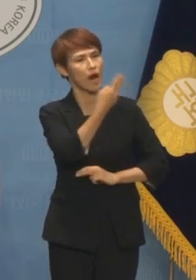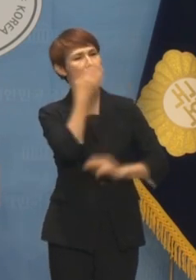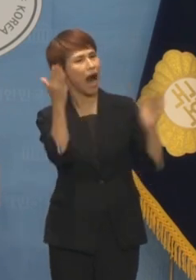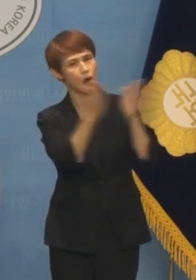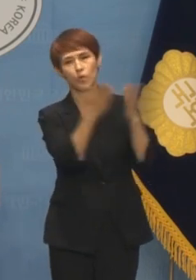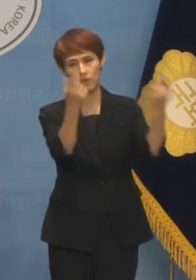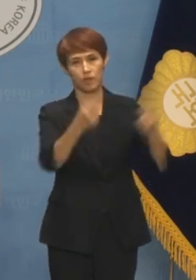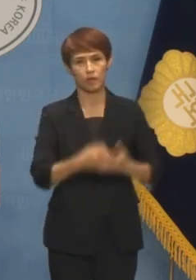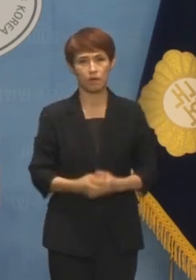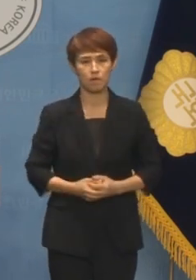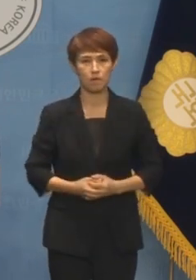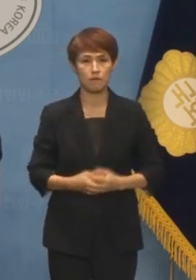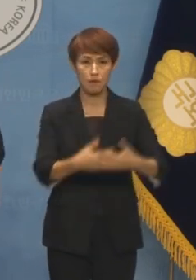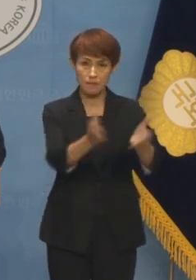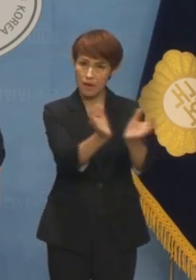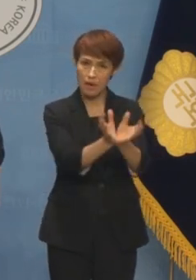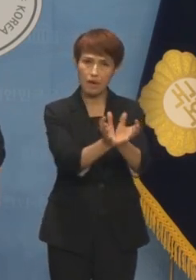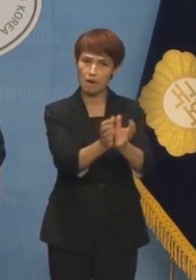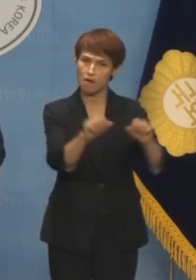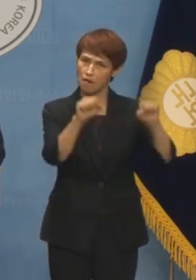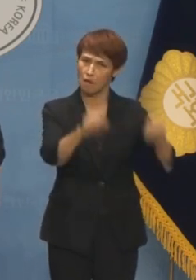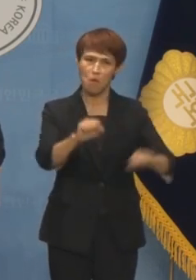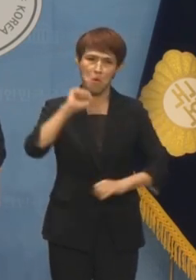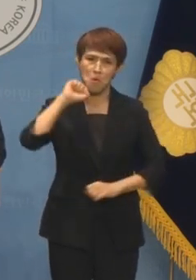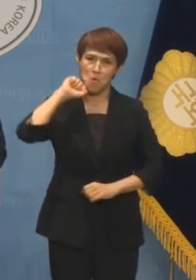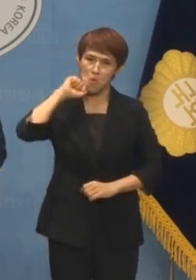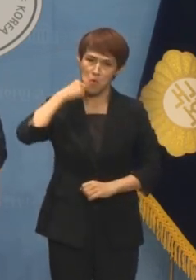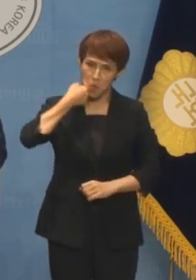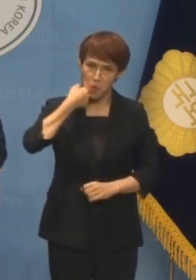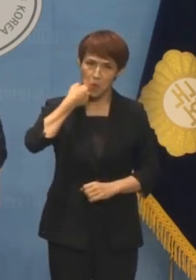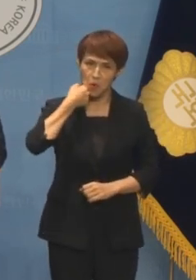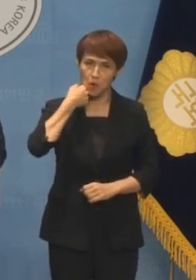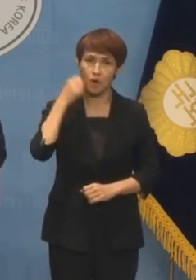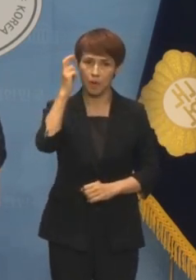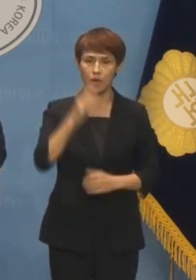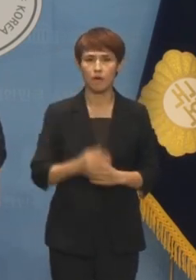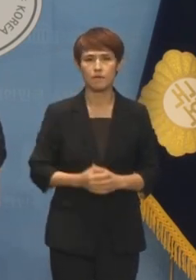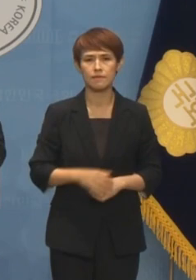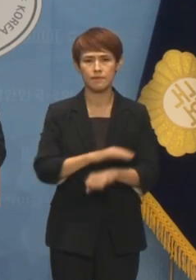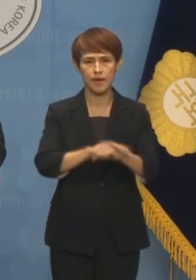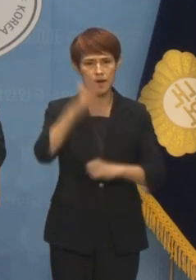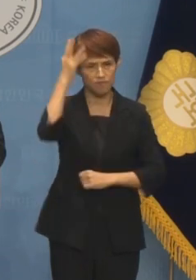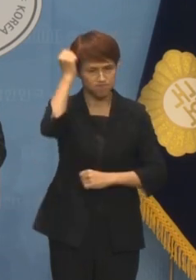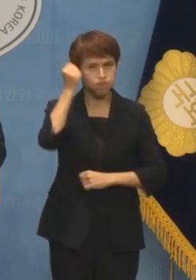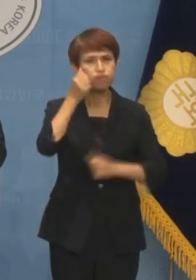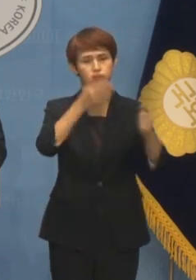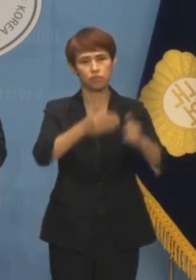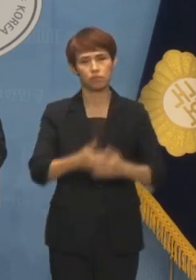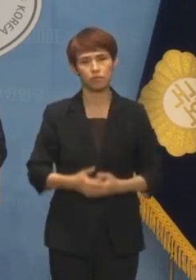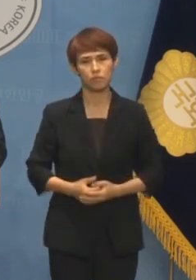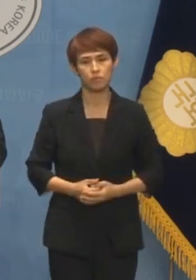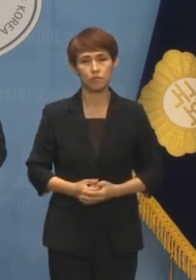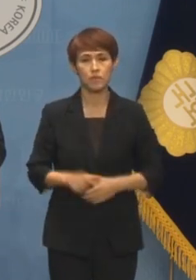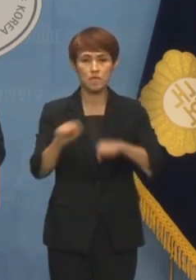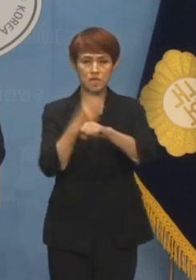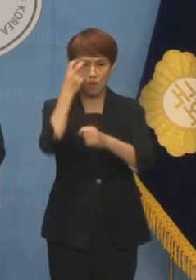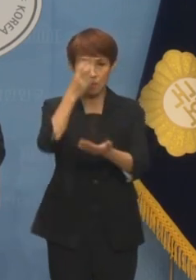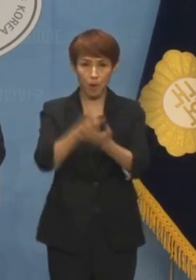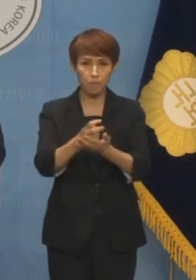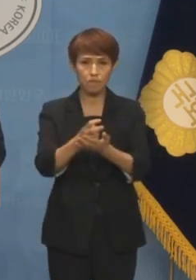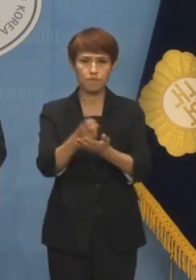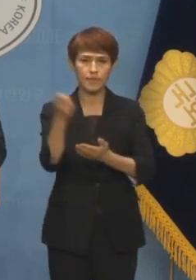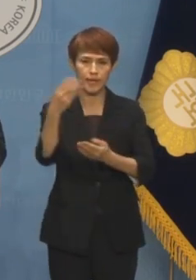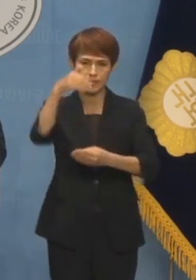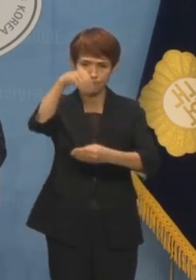경우 당의 존립까지 어려워진다는 우려에 귀를 기울여야 합니다. 특검법